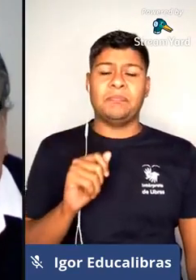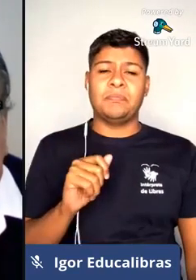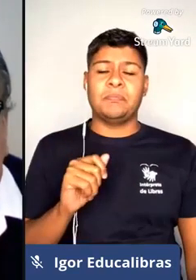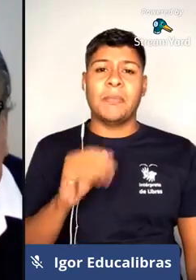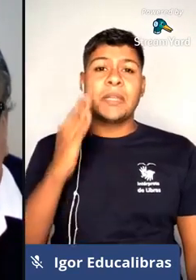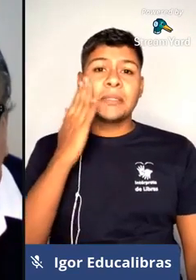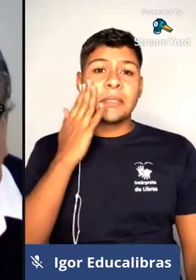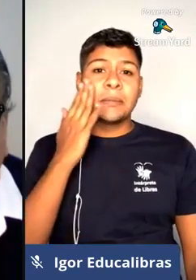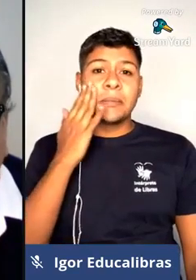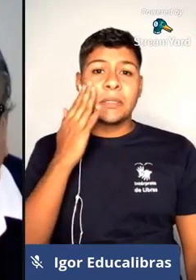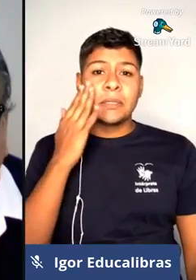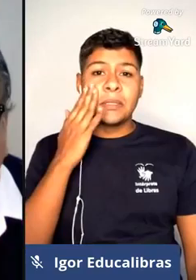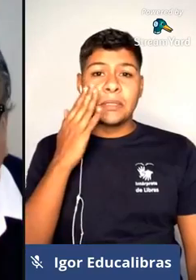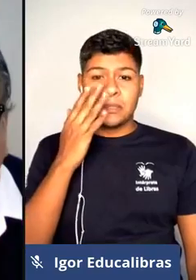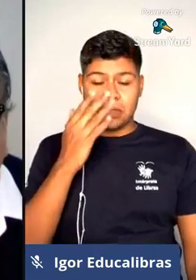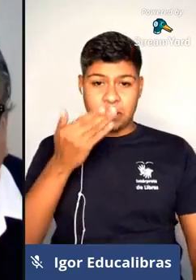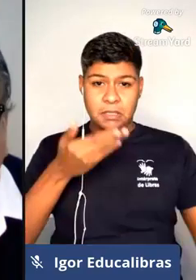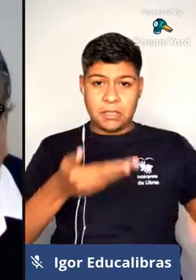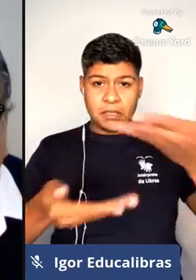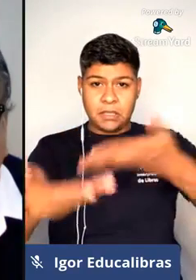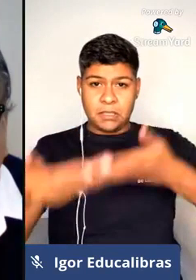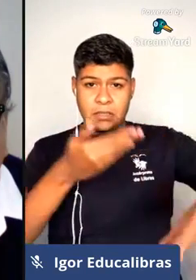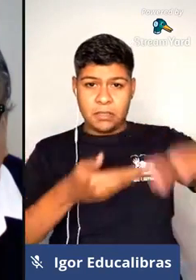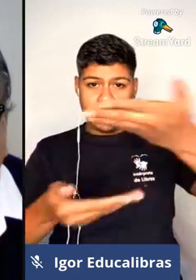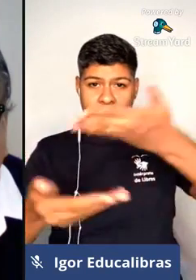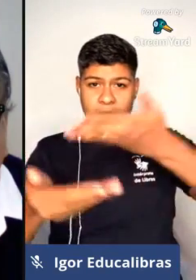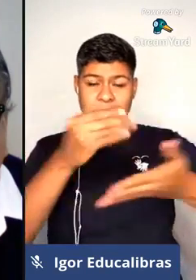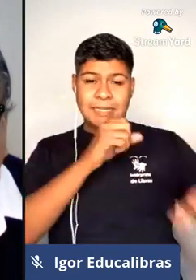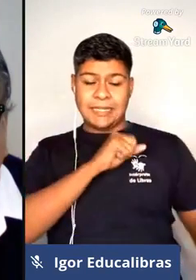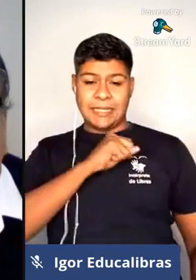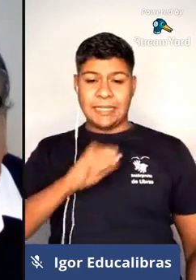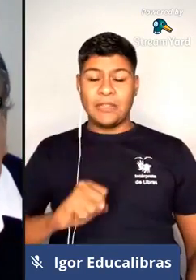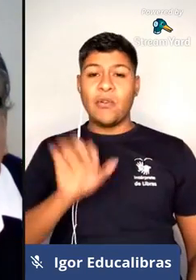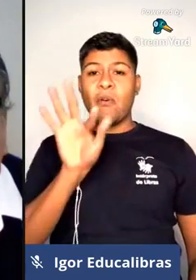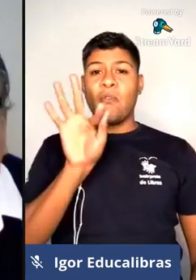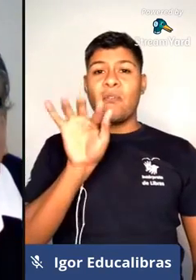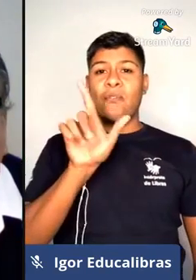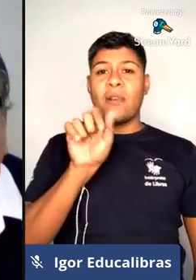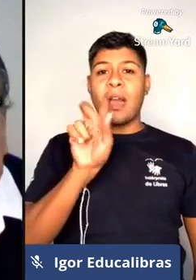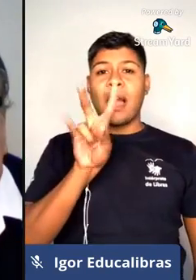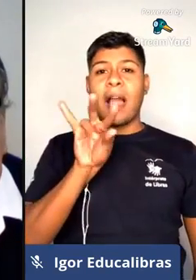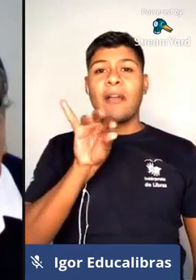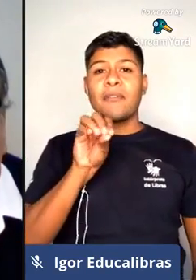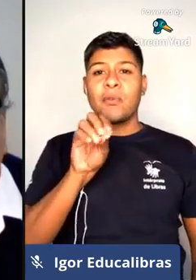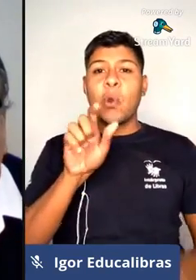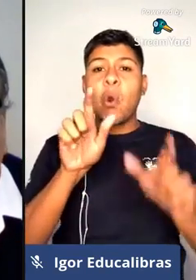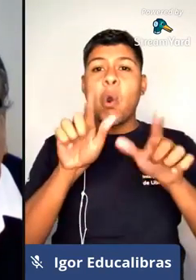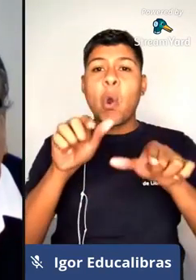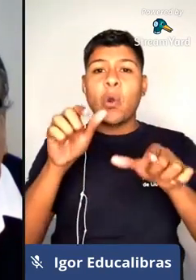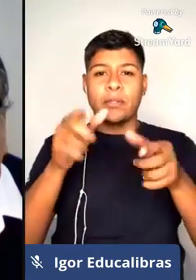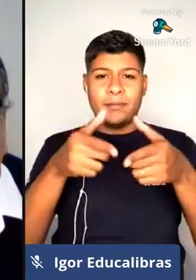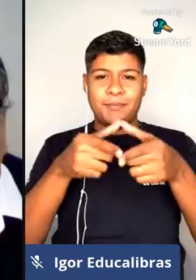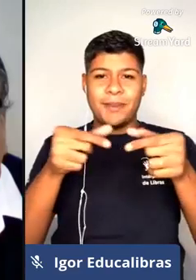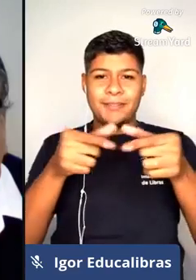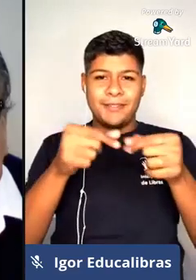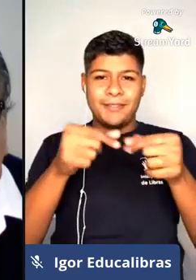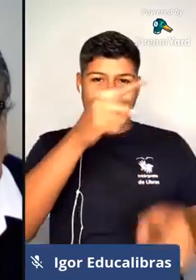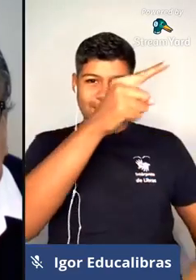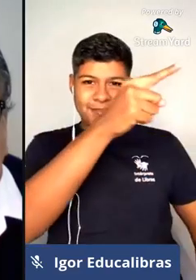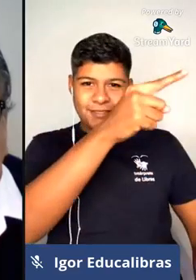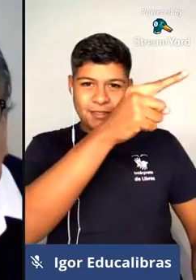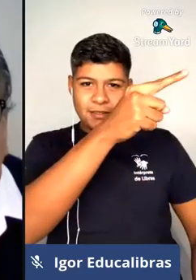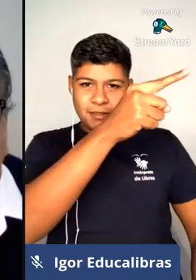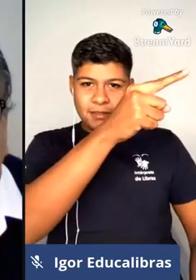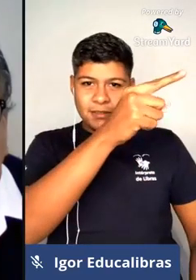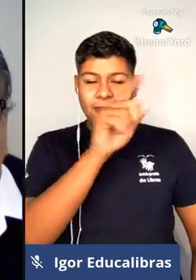Quando passei a interagir com o senador Flávio Arnes, lá em Brasília, depois ele disse que